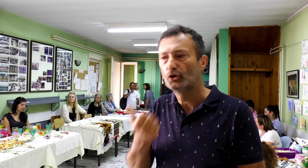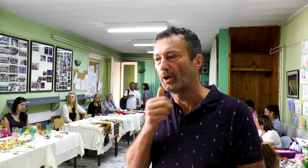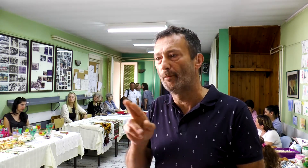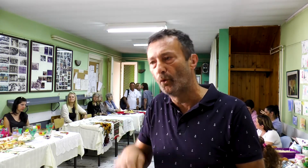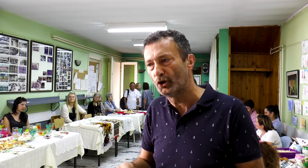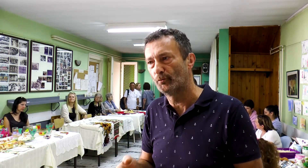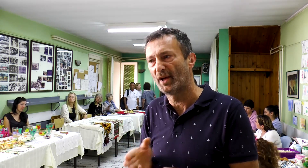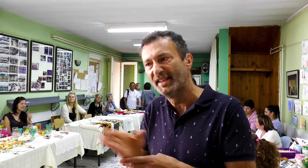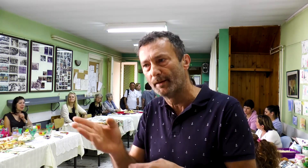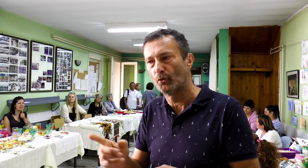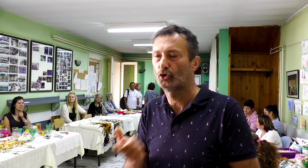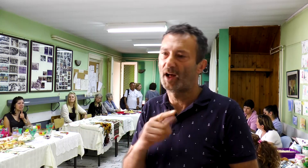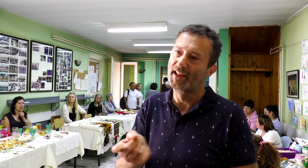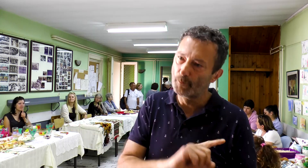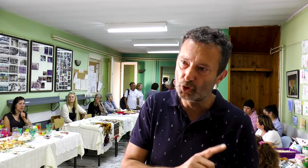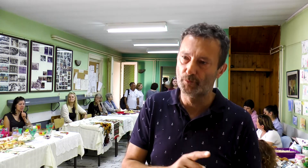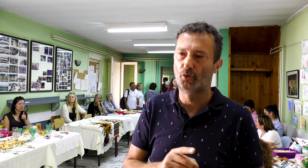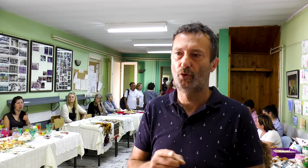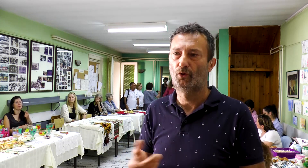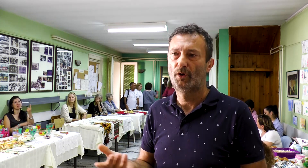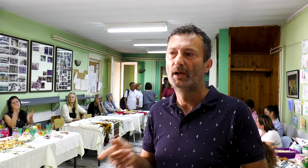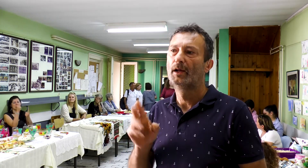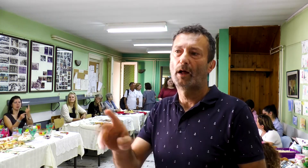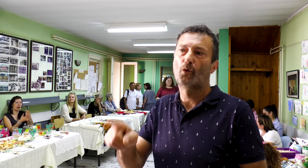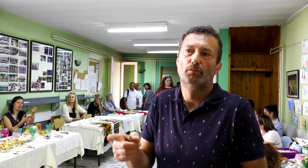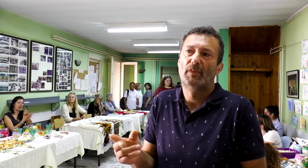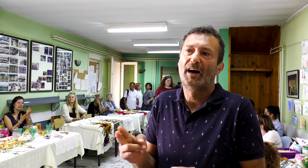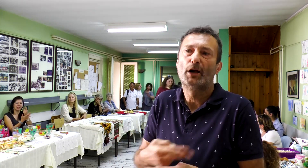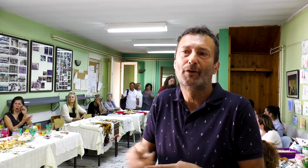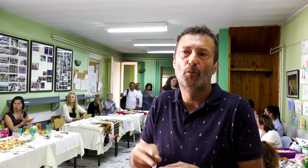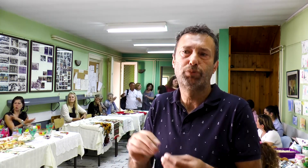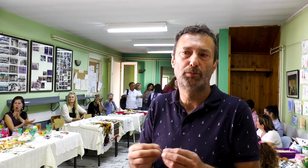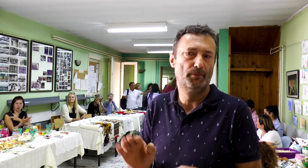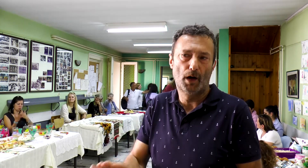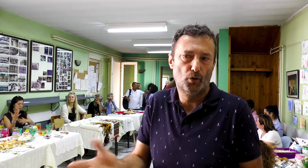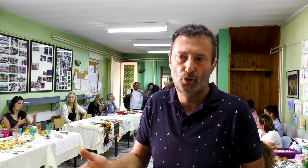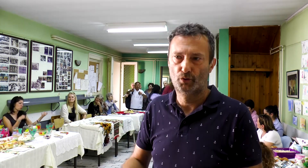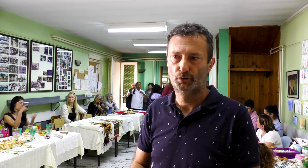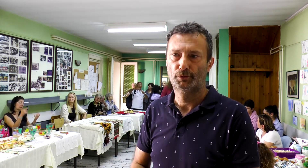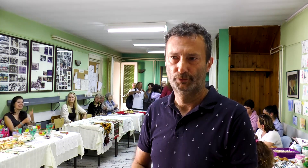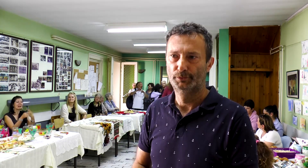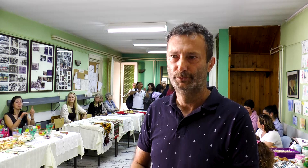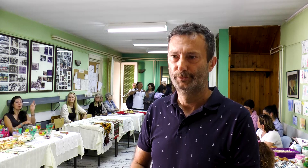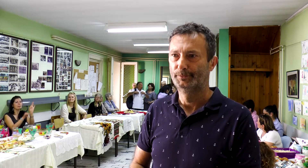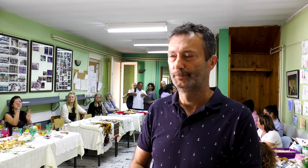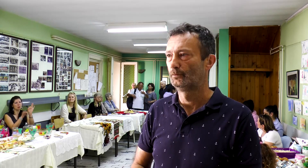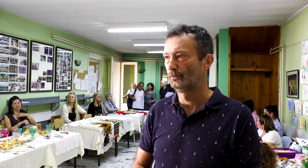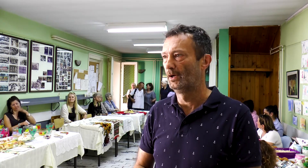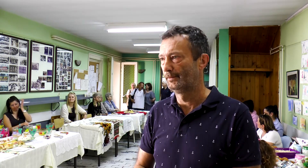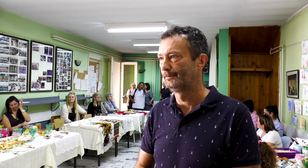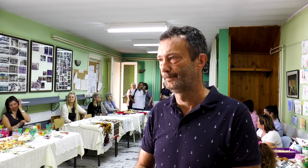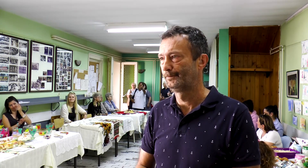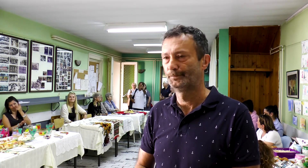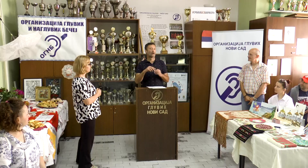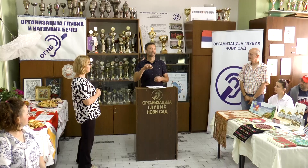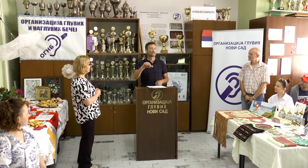dogovoru sa Savezom gluvih Vojvodine i kako može da se radi, kako se rešavamo probleme svakodnevne koje